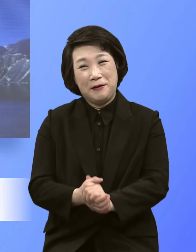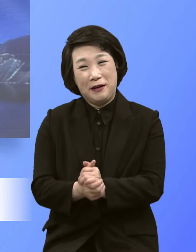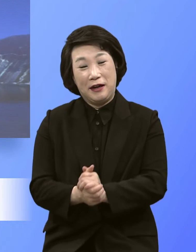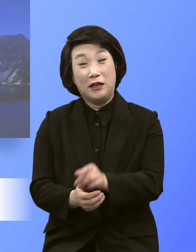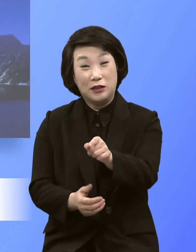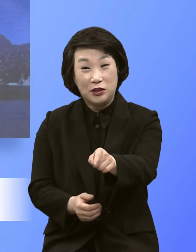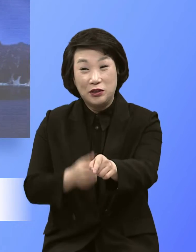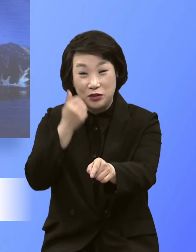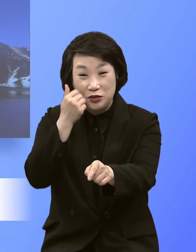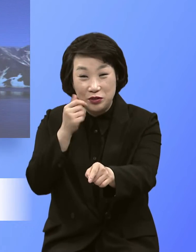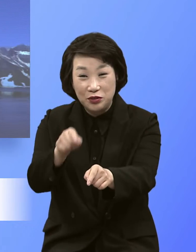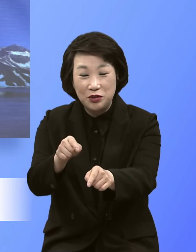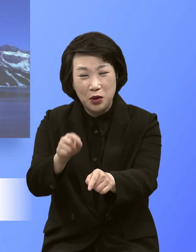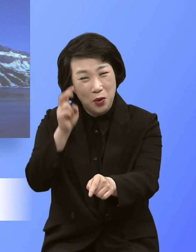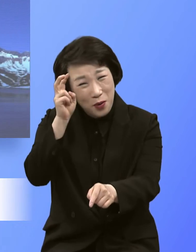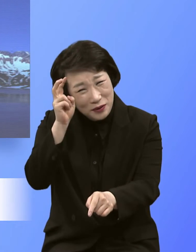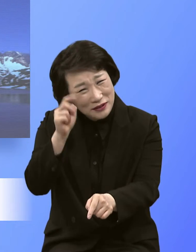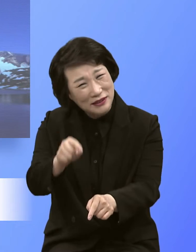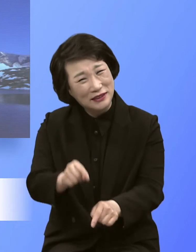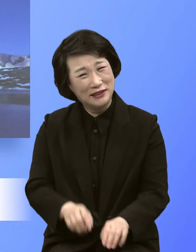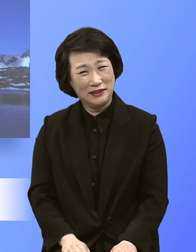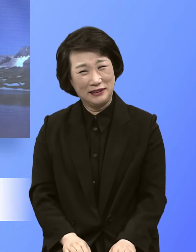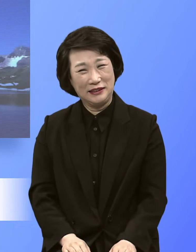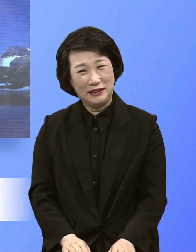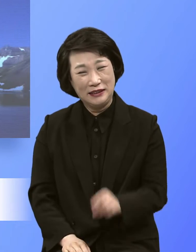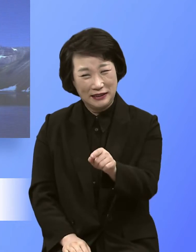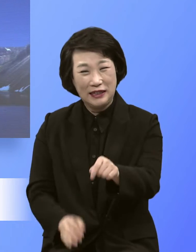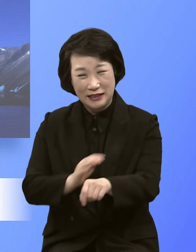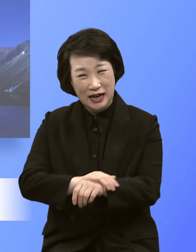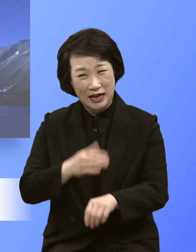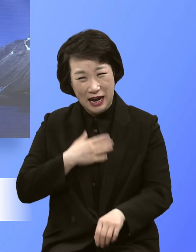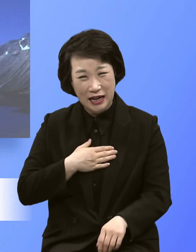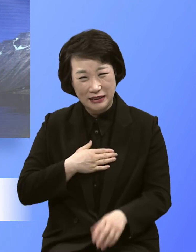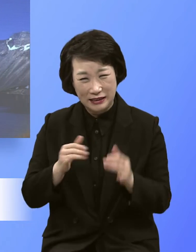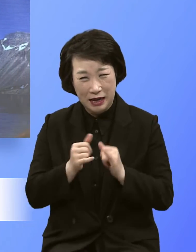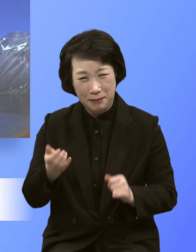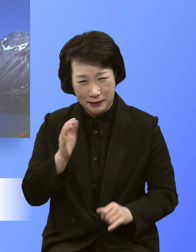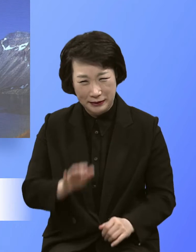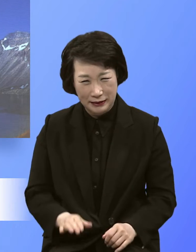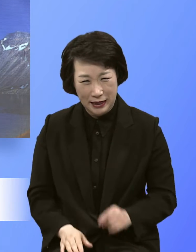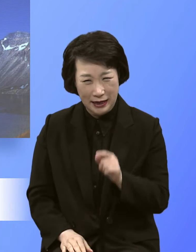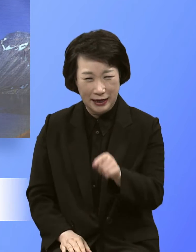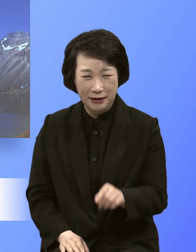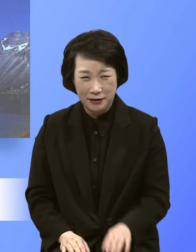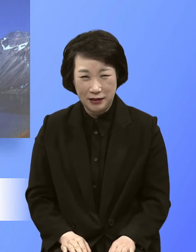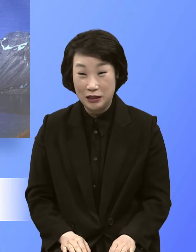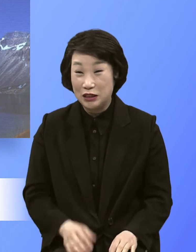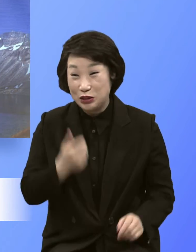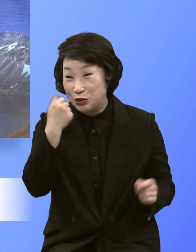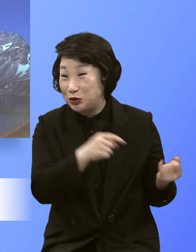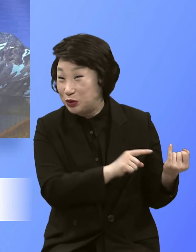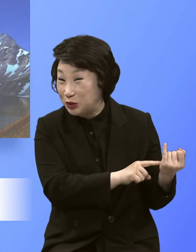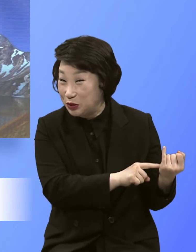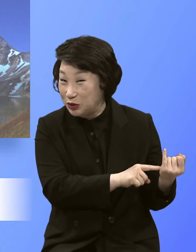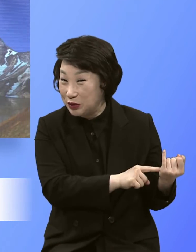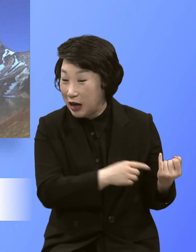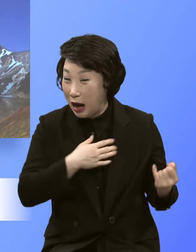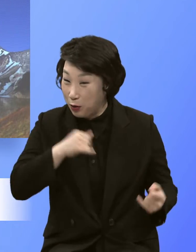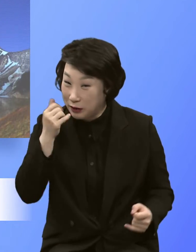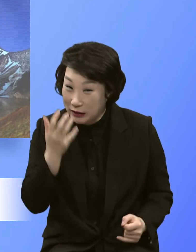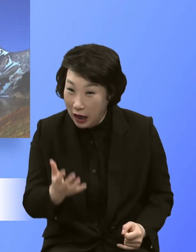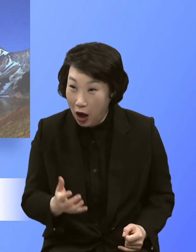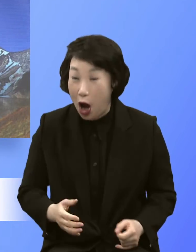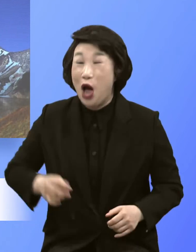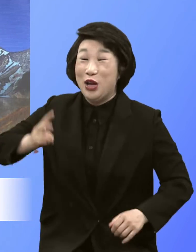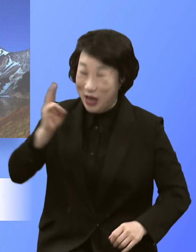너 혹시 네가 잘할 수 있는 사람인데 너 안무개 너 알고 있냐?